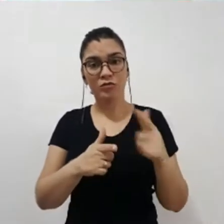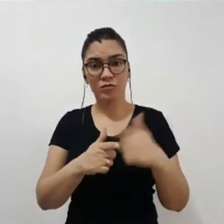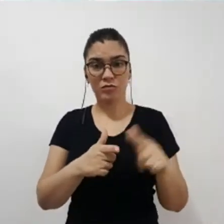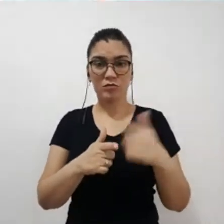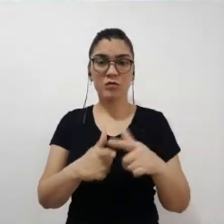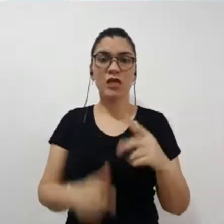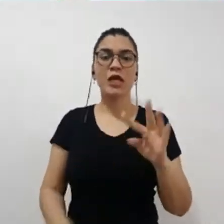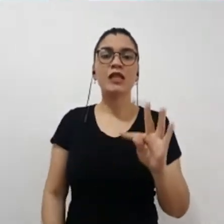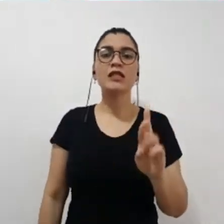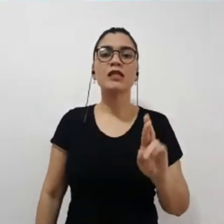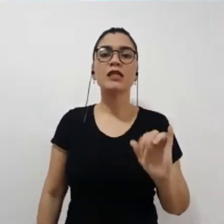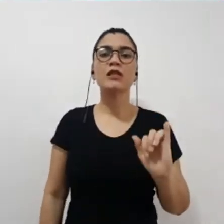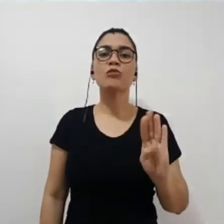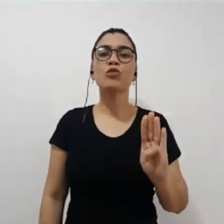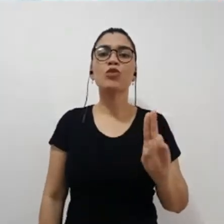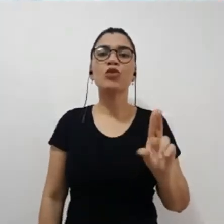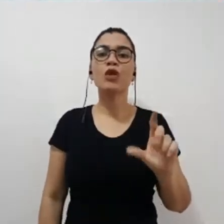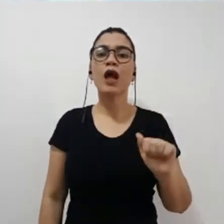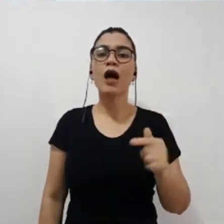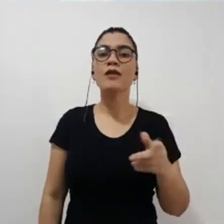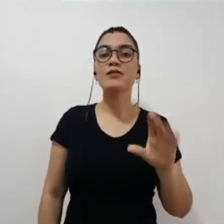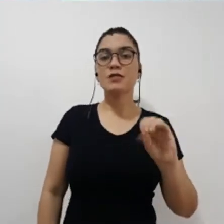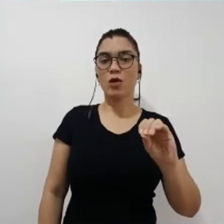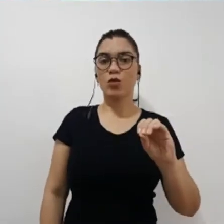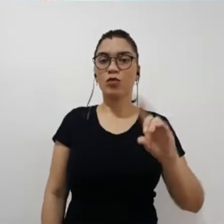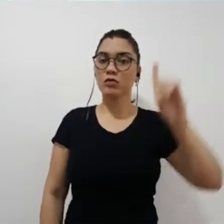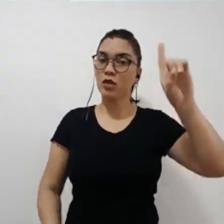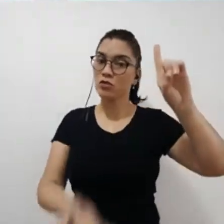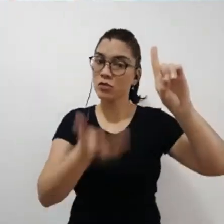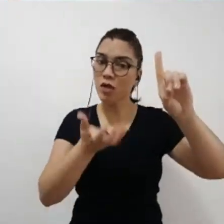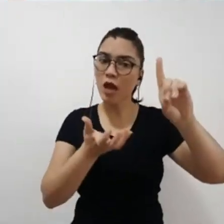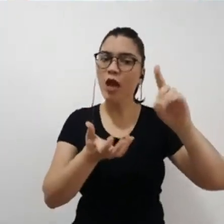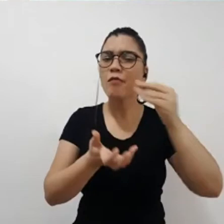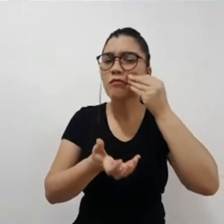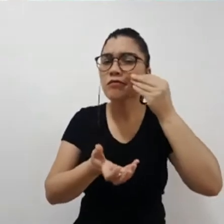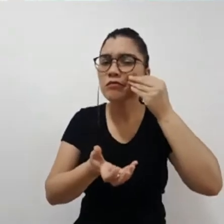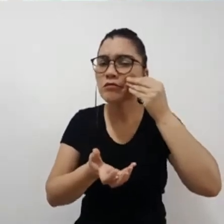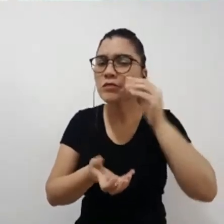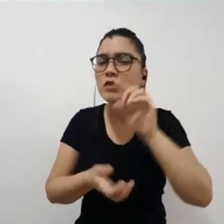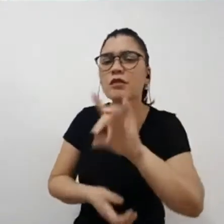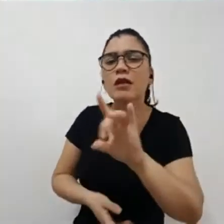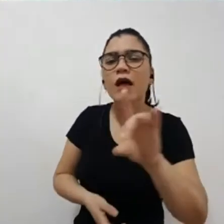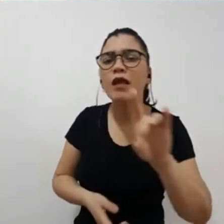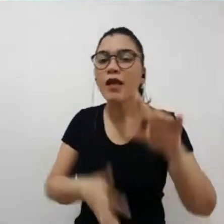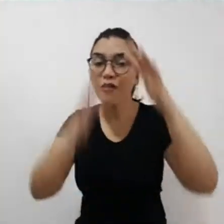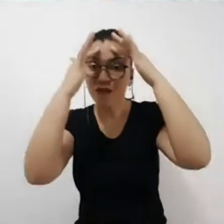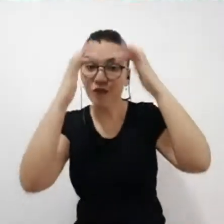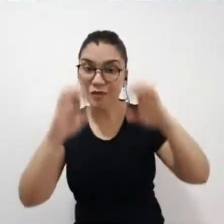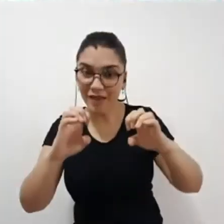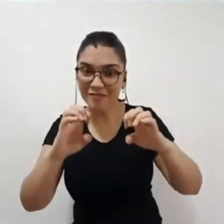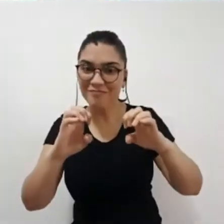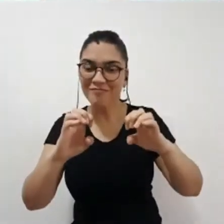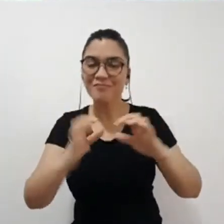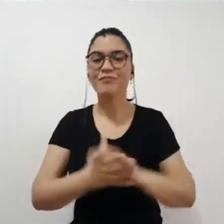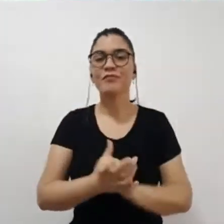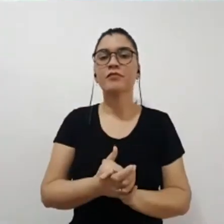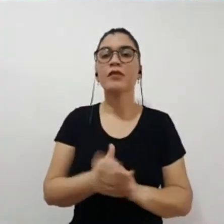nos aperfeiçoar. Tiago capítulo 1, mais para frente, no verso 12 a 15, diz